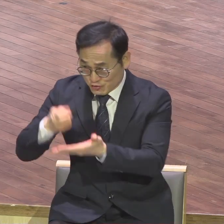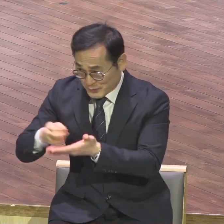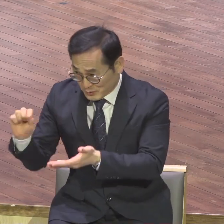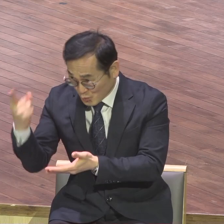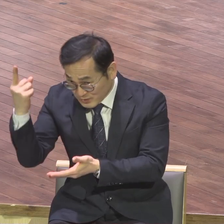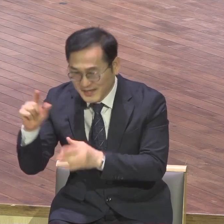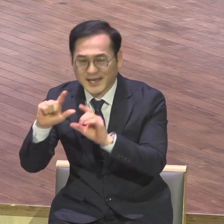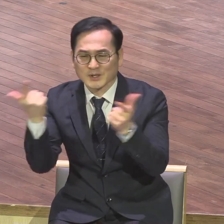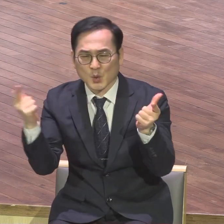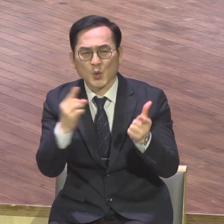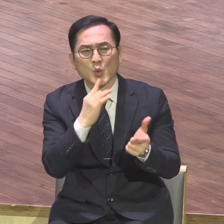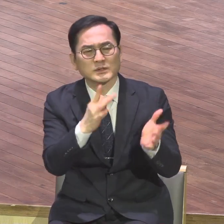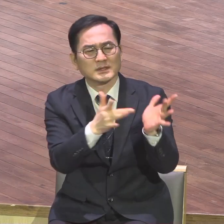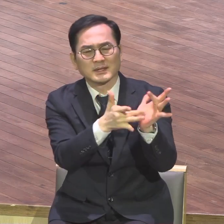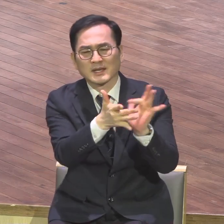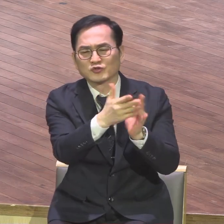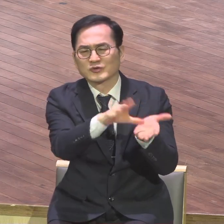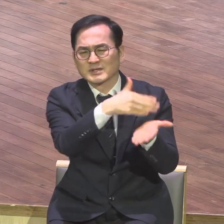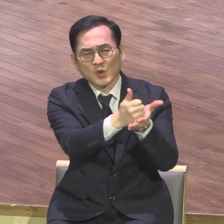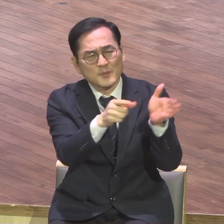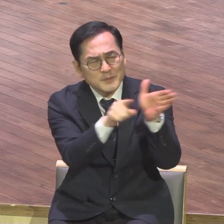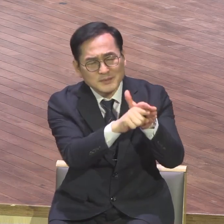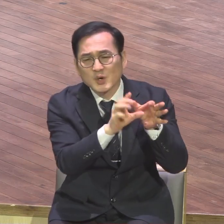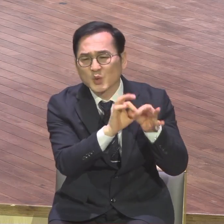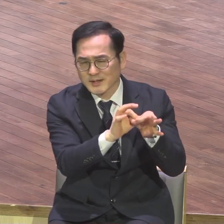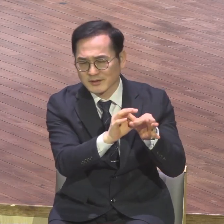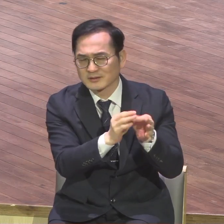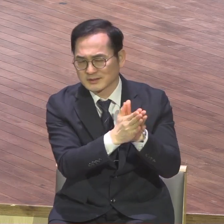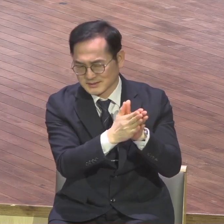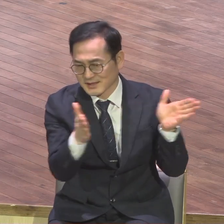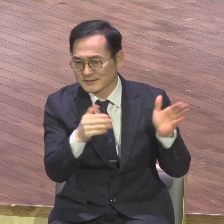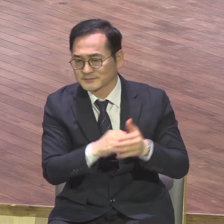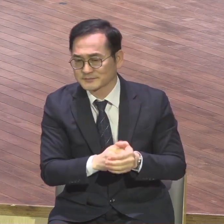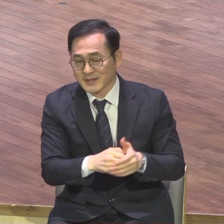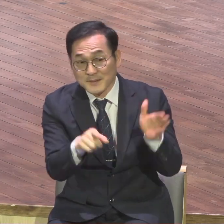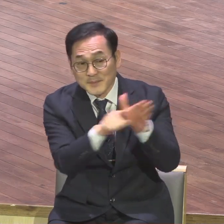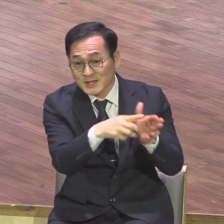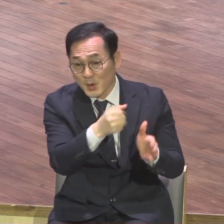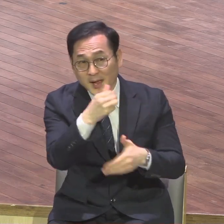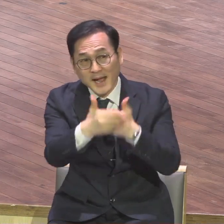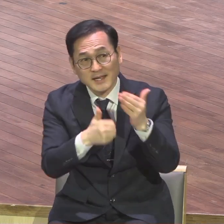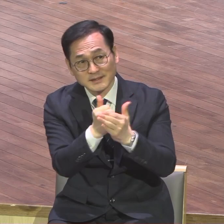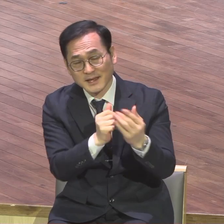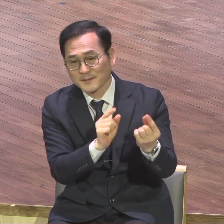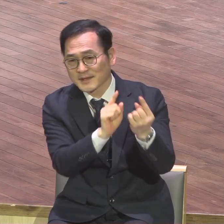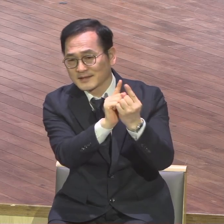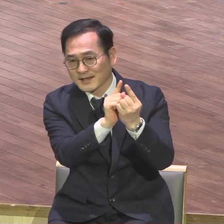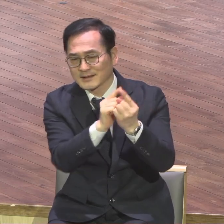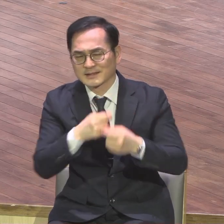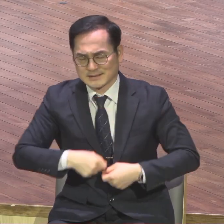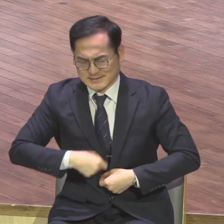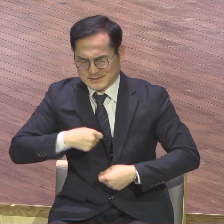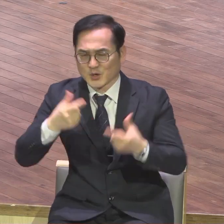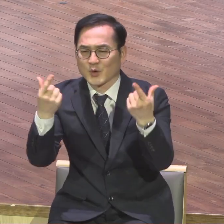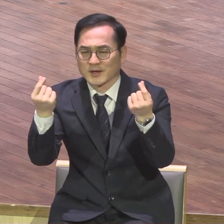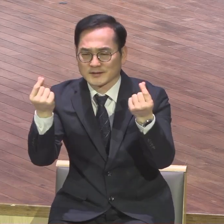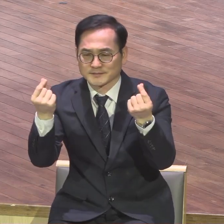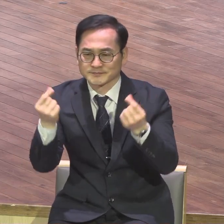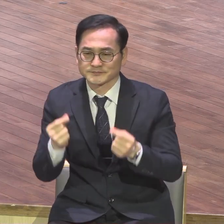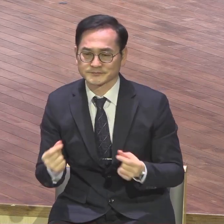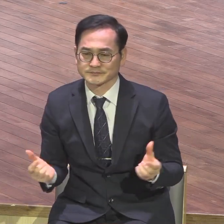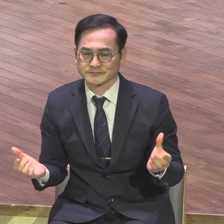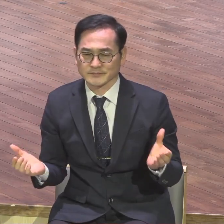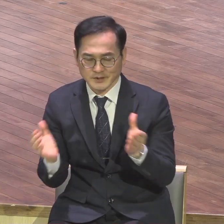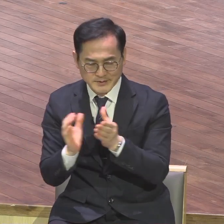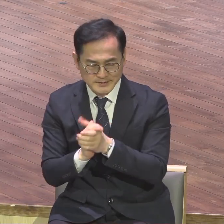아니오 오직 그리스도를 믿음으로 말미암은 것이니 곧 믿음으로 하나님께로부터 난 의라. 아멘.